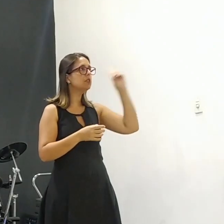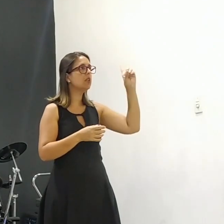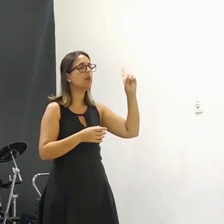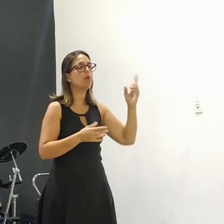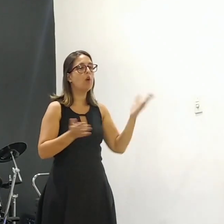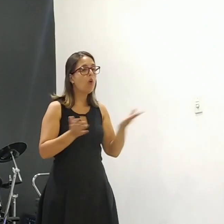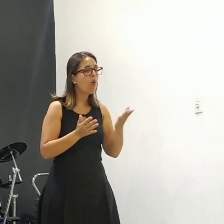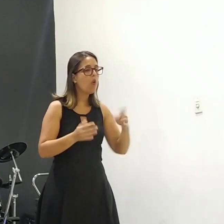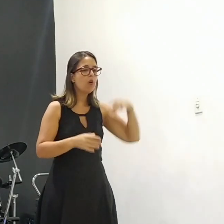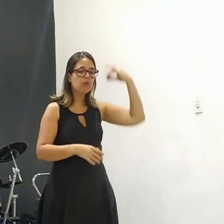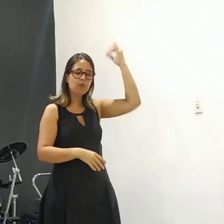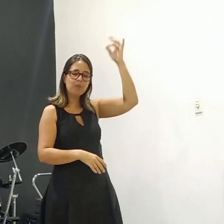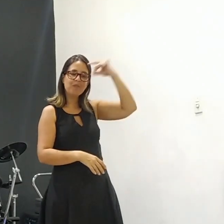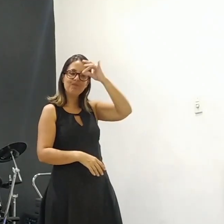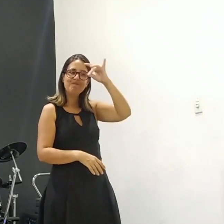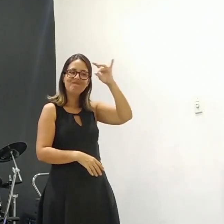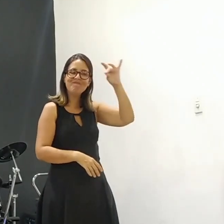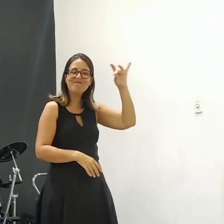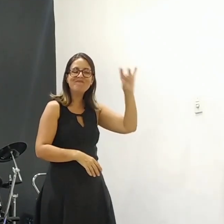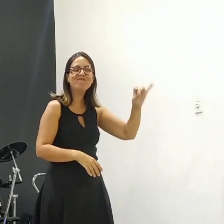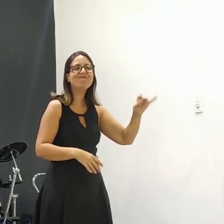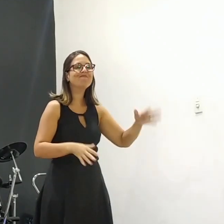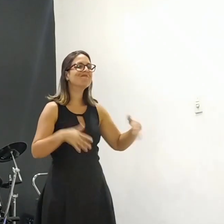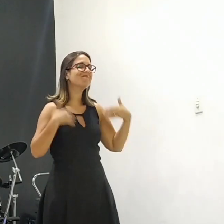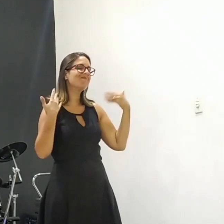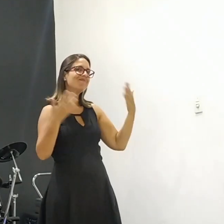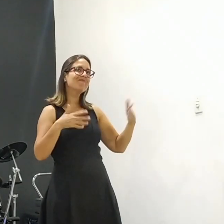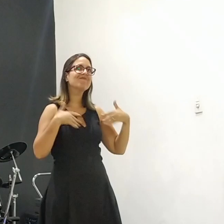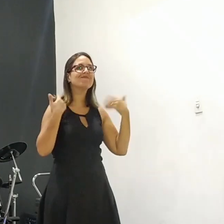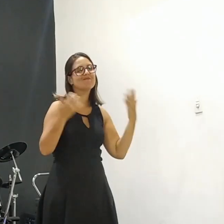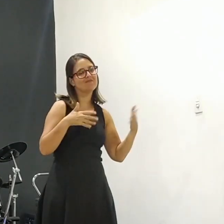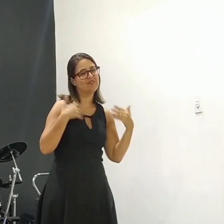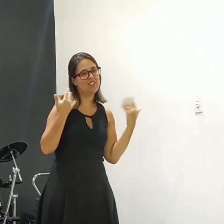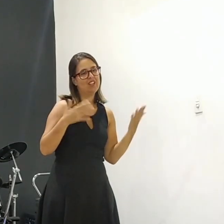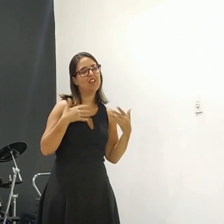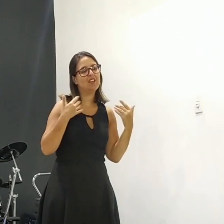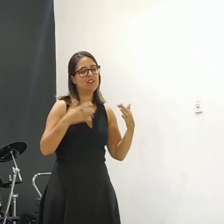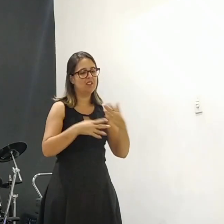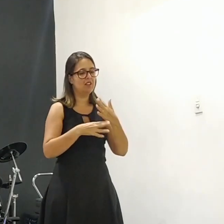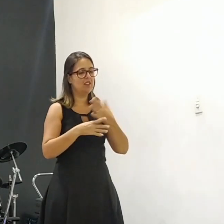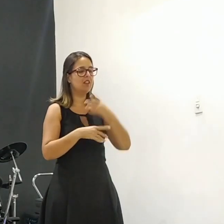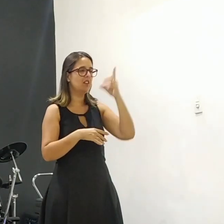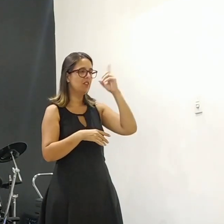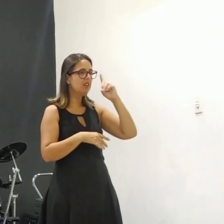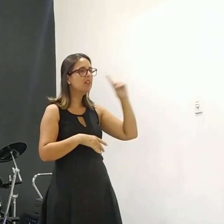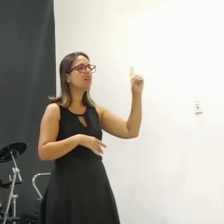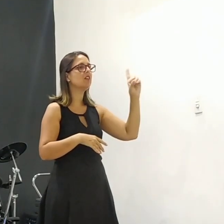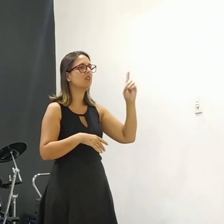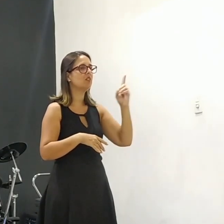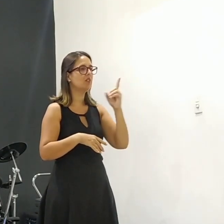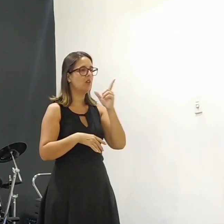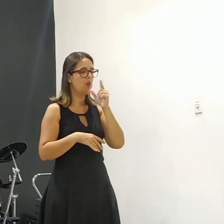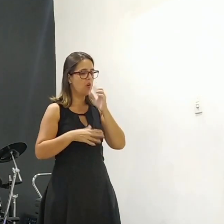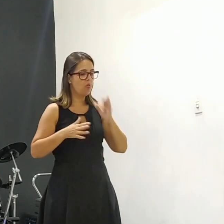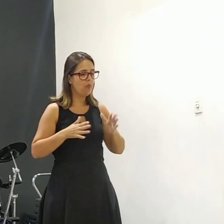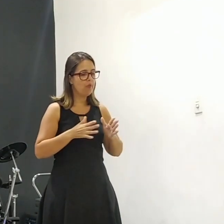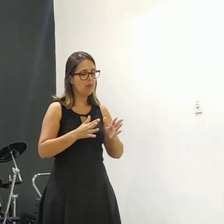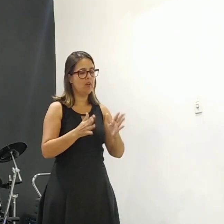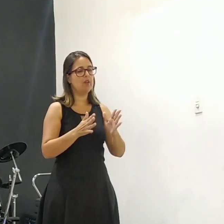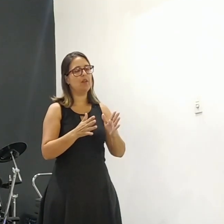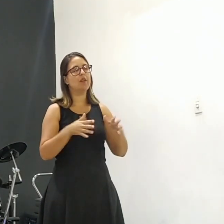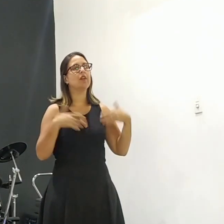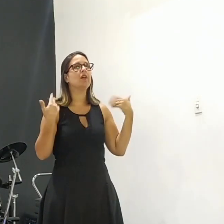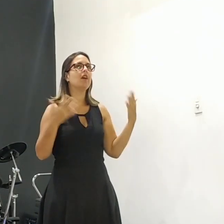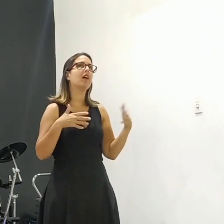alegra, alegra a cidade de Deus. Ele diz lá: um rio cujas correntes alegram a cidade de